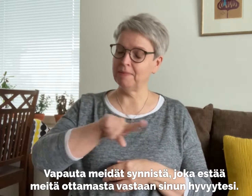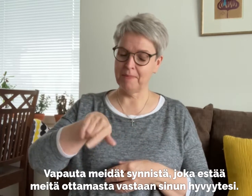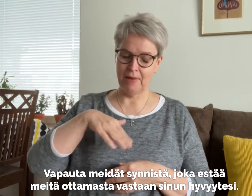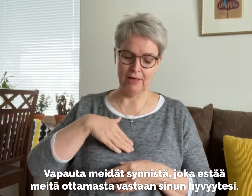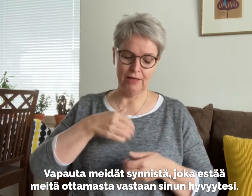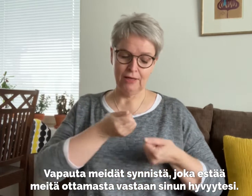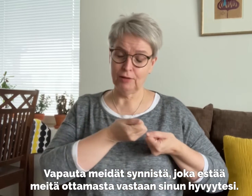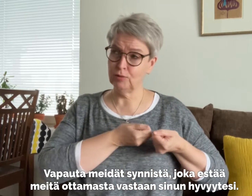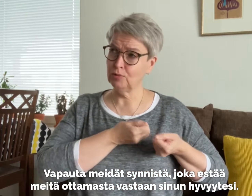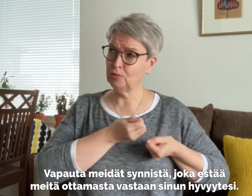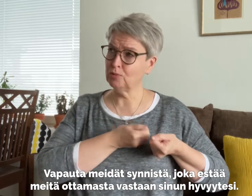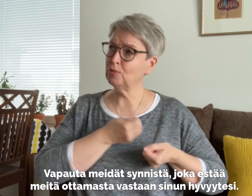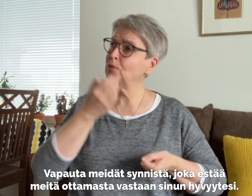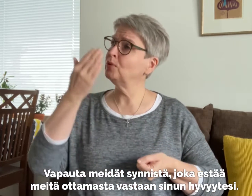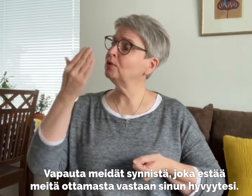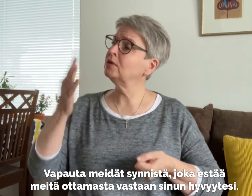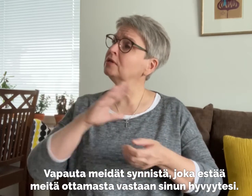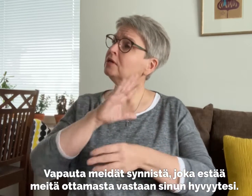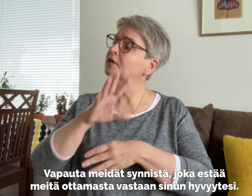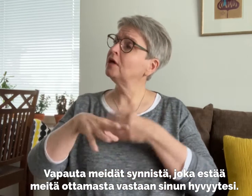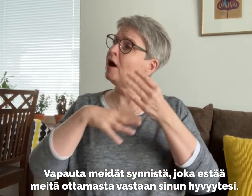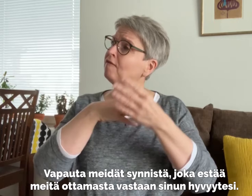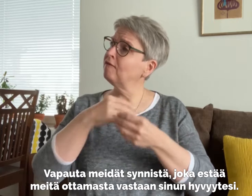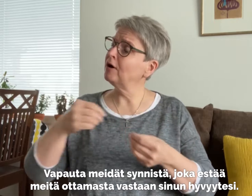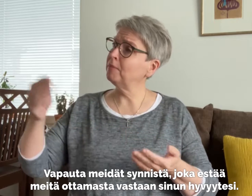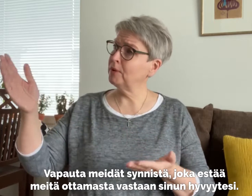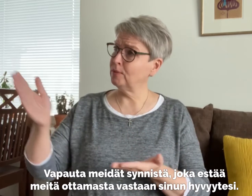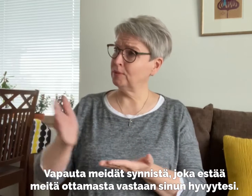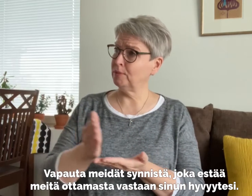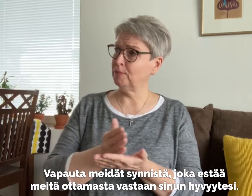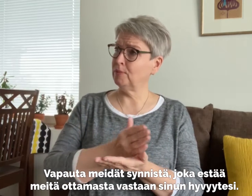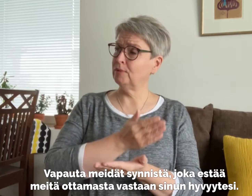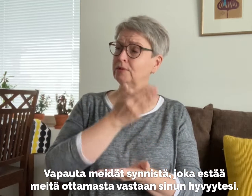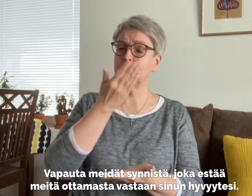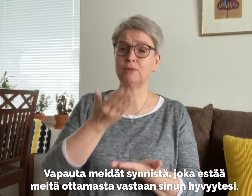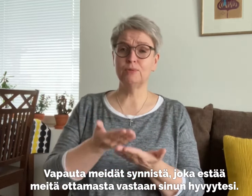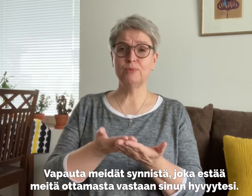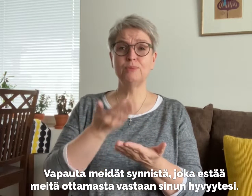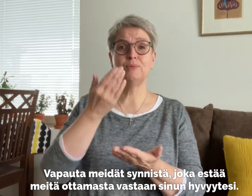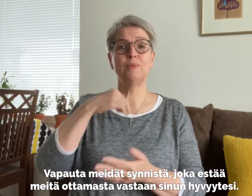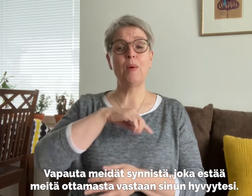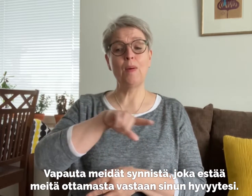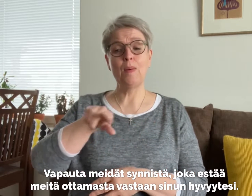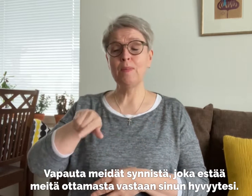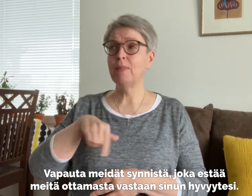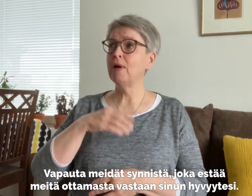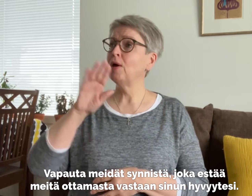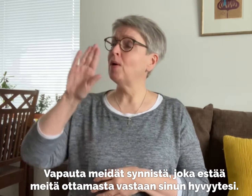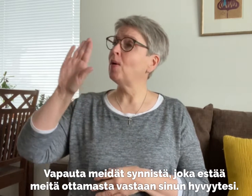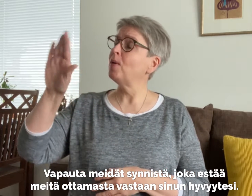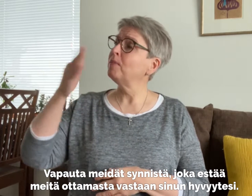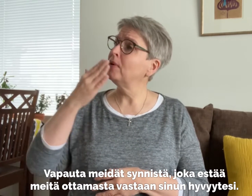Vapauta meidät synnistä, joka estää meitä ottamasta vastaan sinun hyvyytesi.